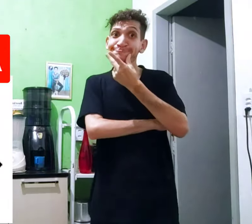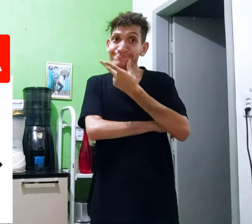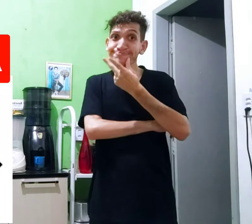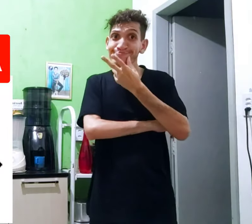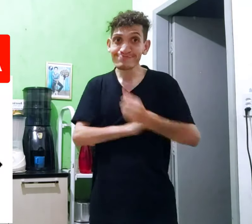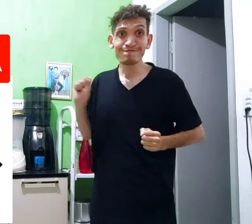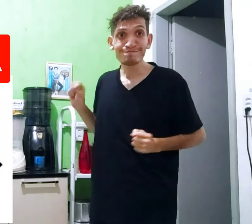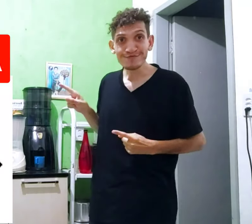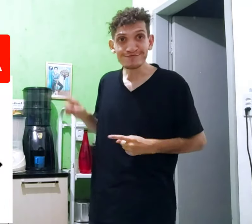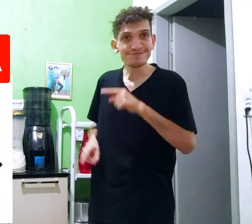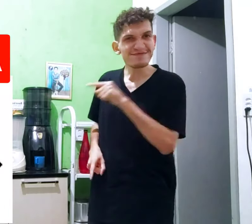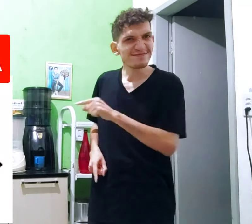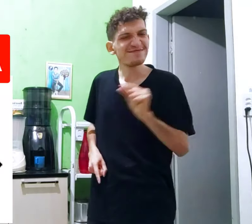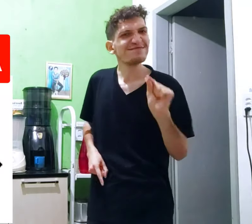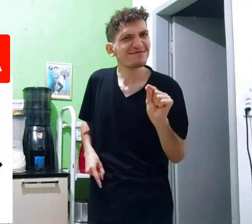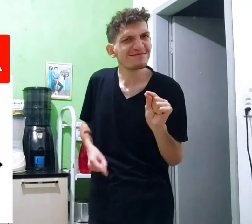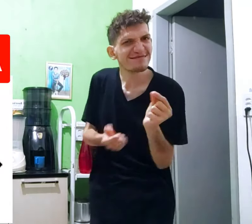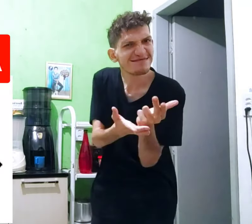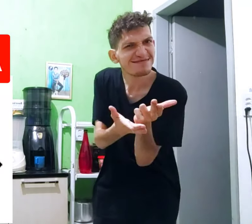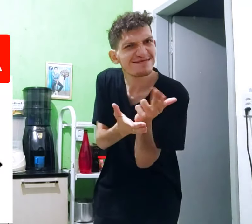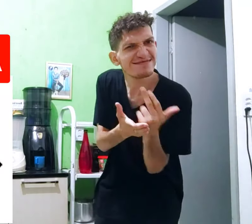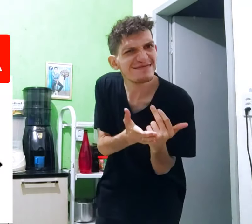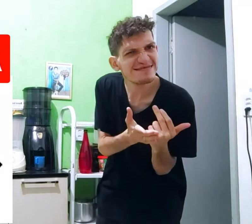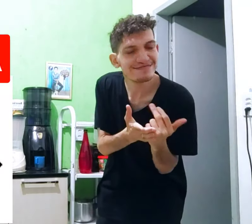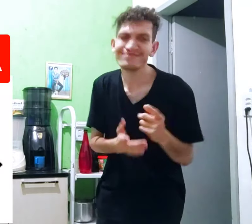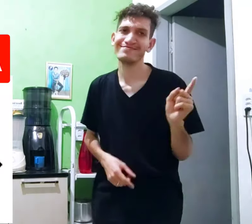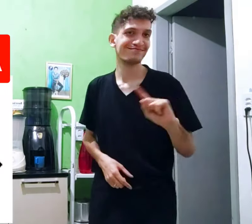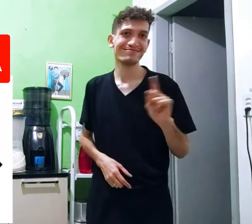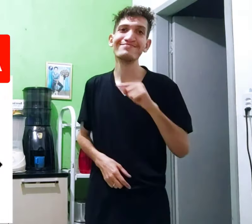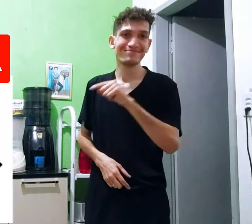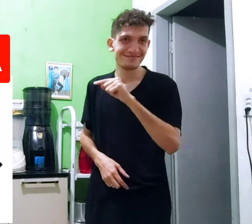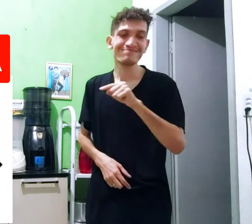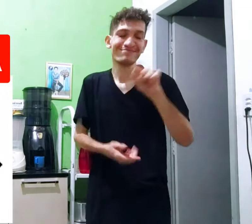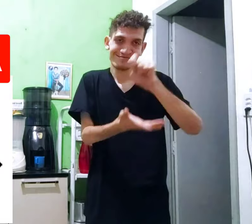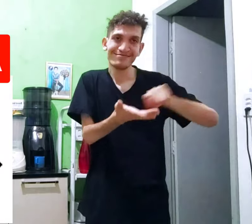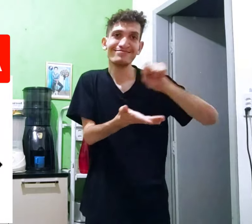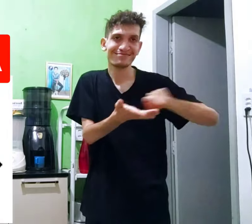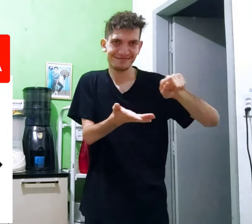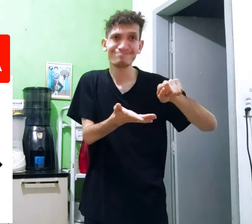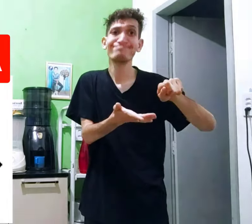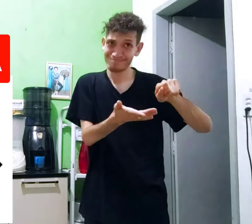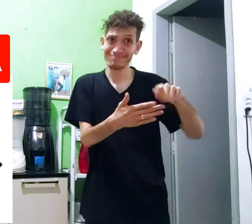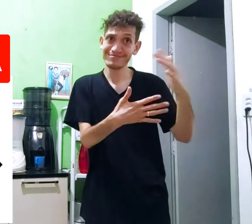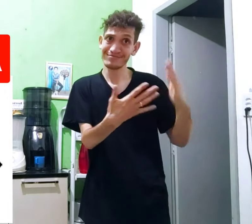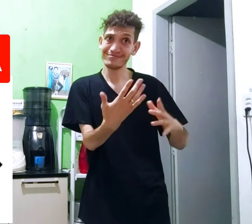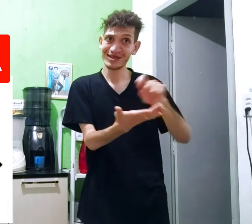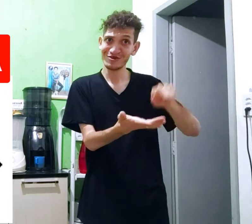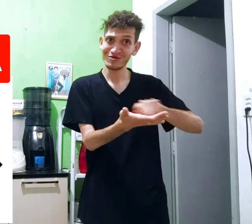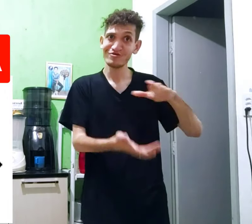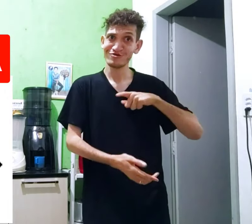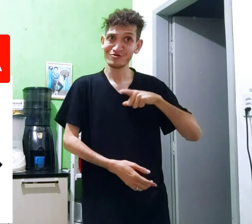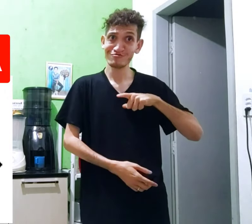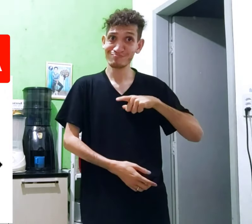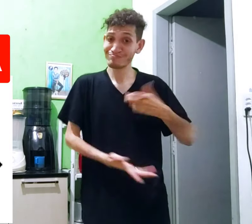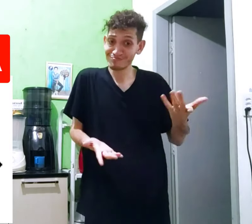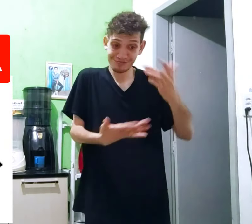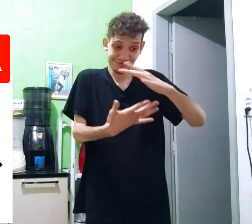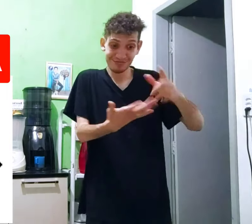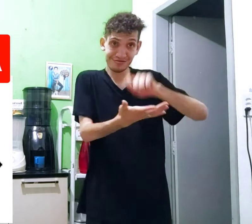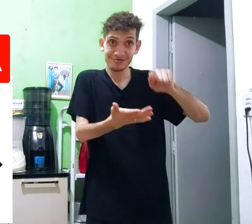Tata tata tata tata! Isso daí deu o que? Dezembro? Não! Isso! Escrito! Livres de escrita tem!